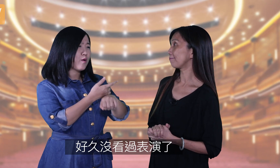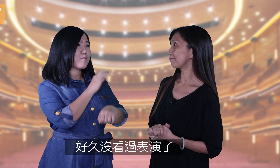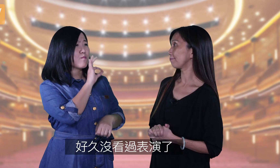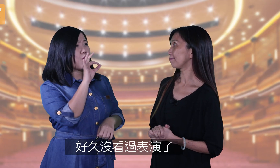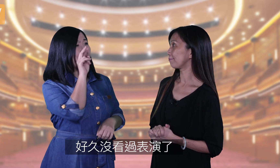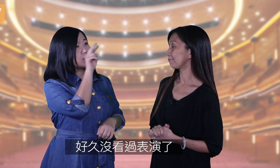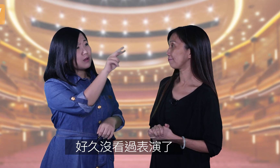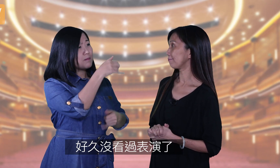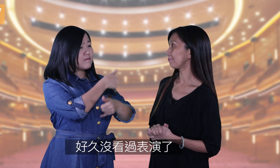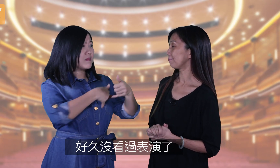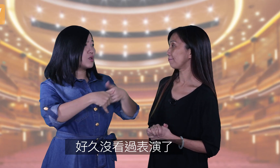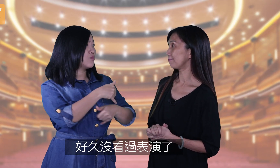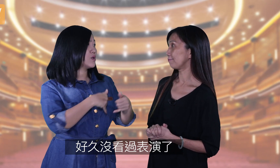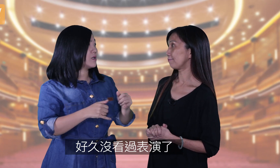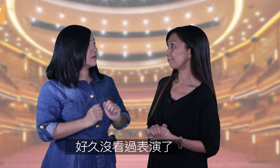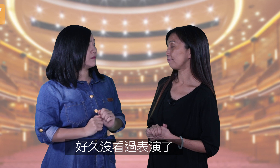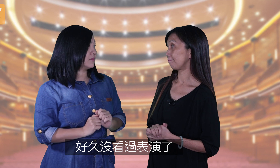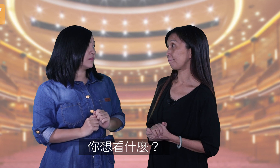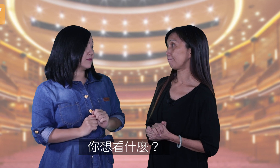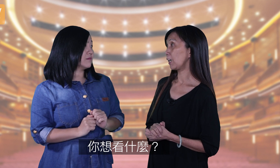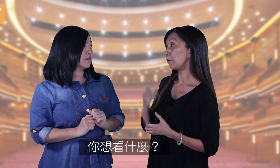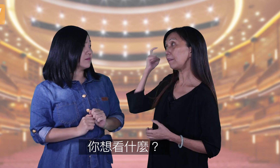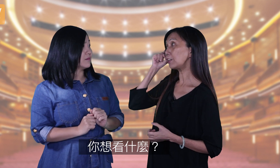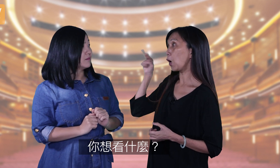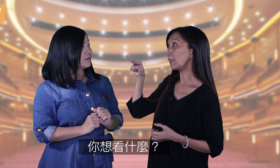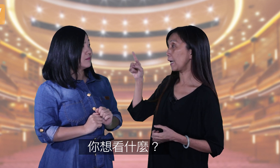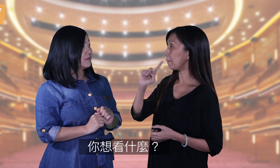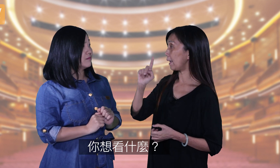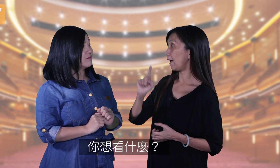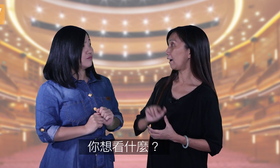好久没看表演了， 那你想看什么啊？